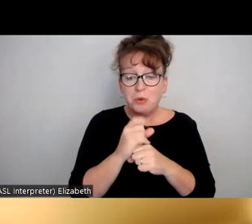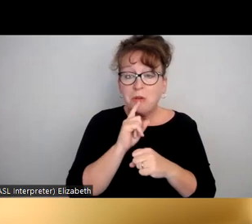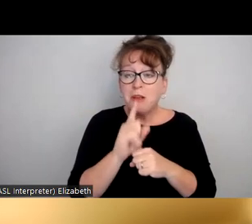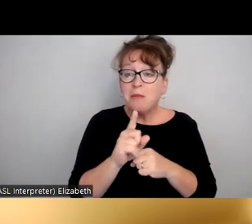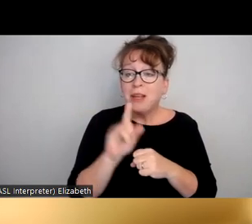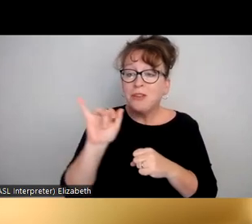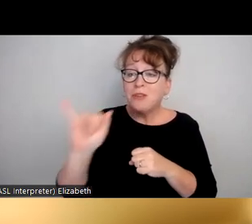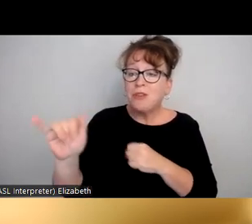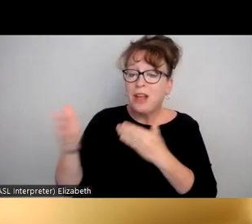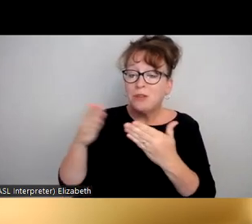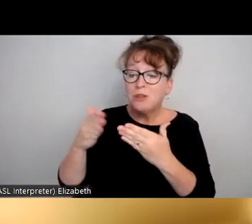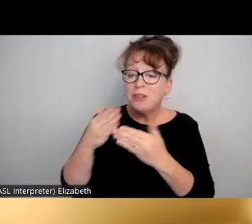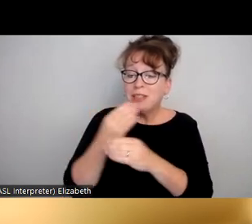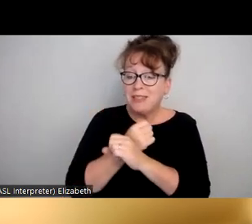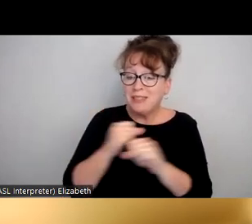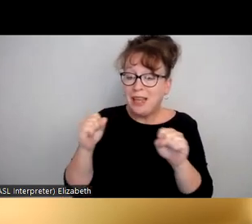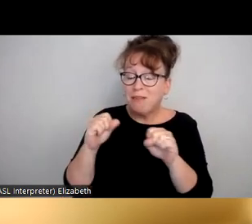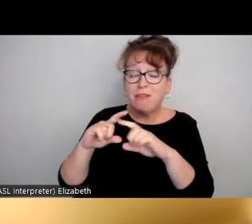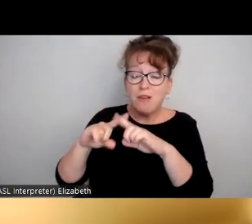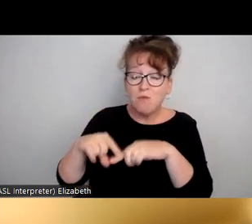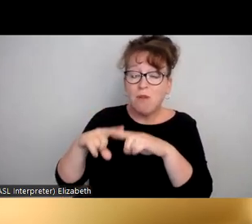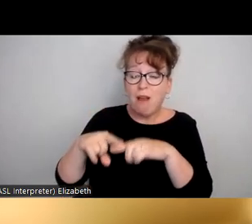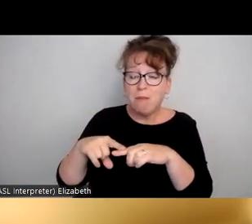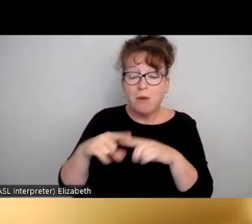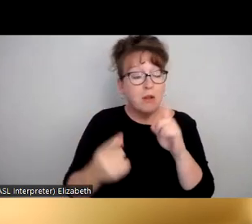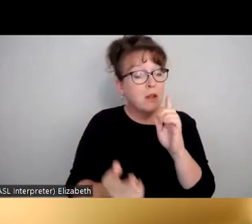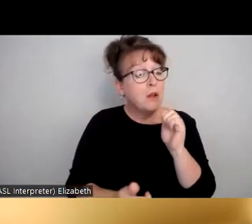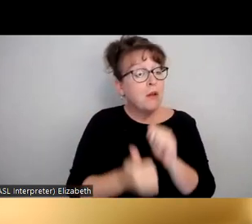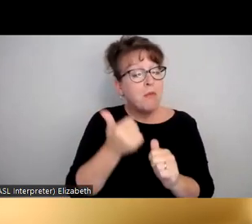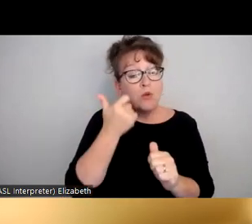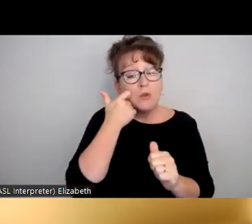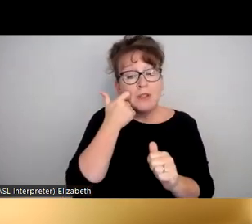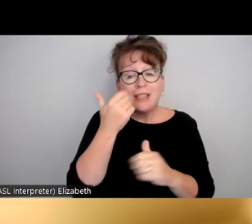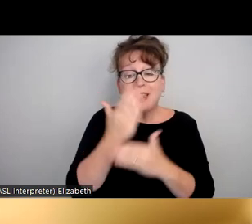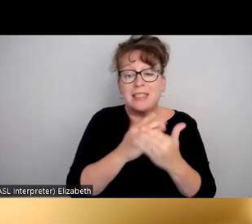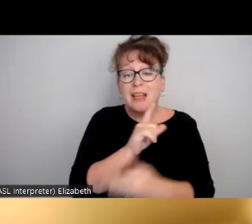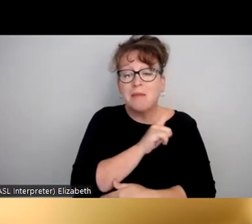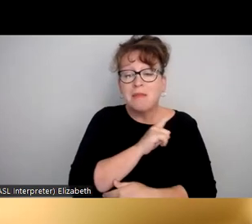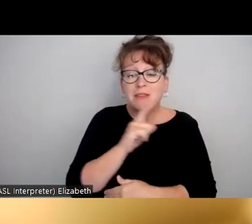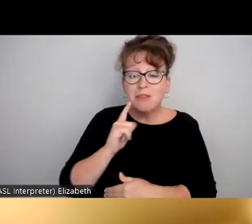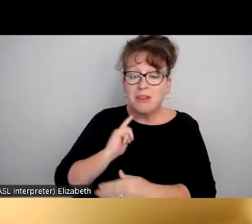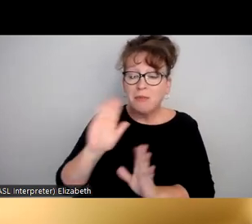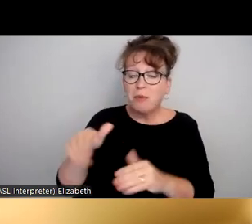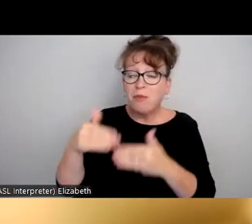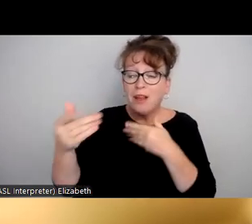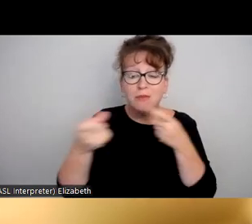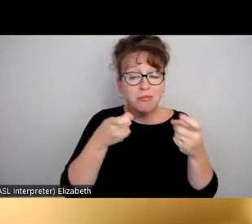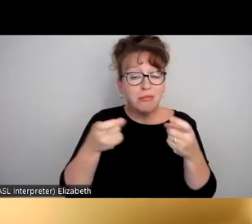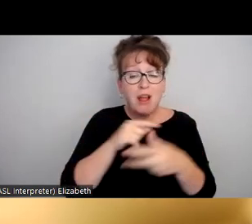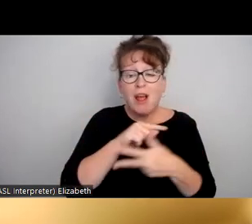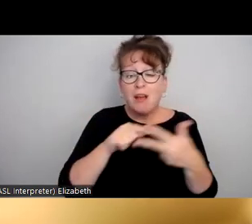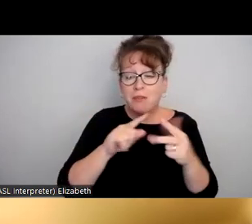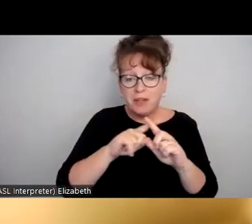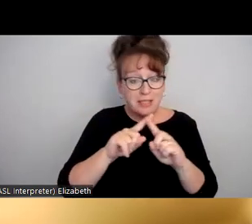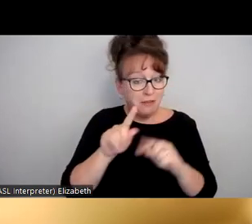el menor costo eh más recientemente algunas de las